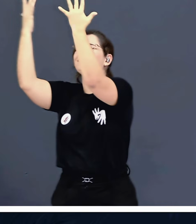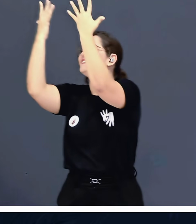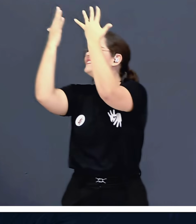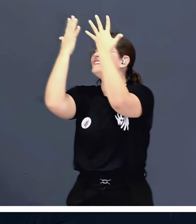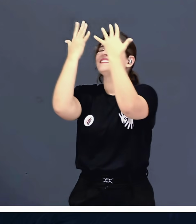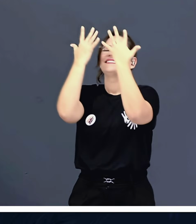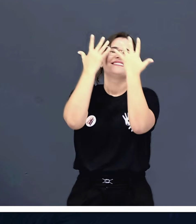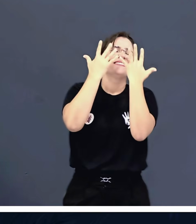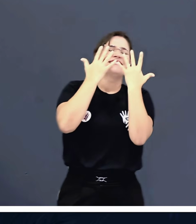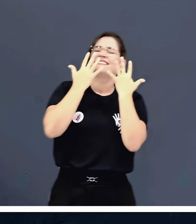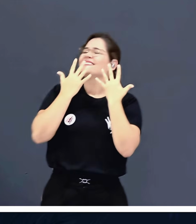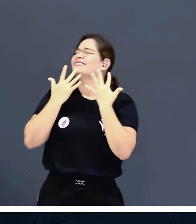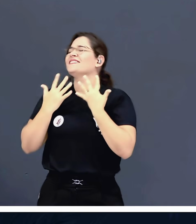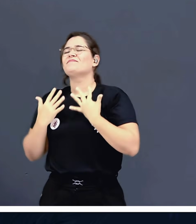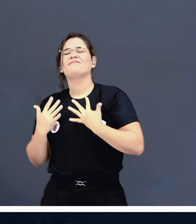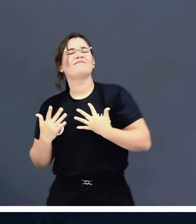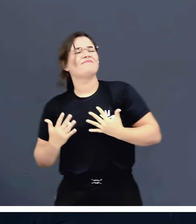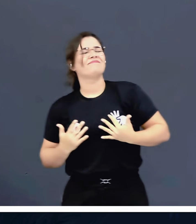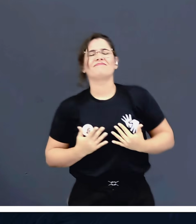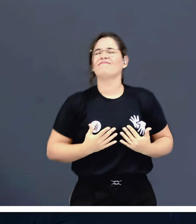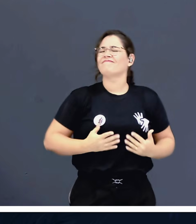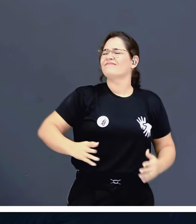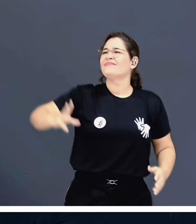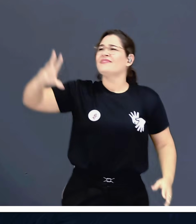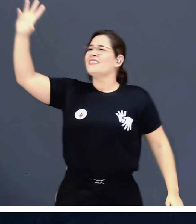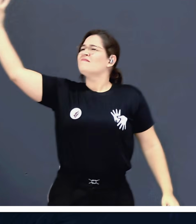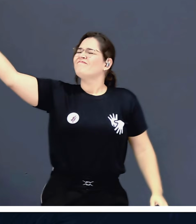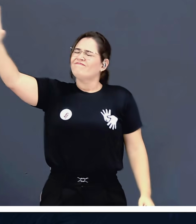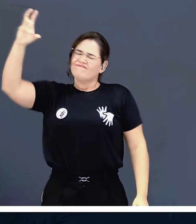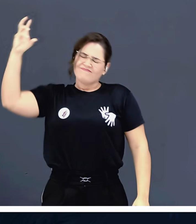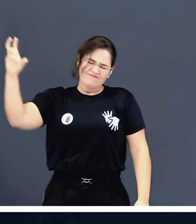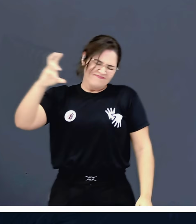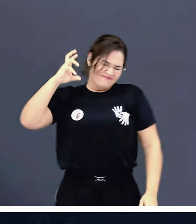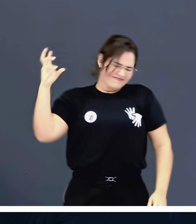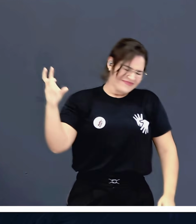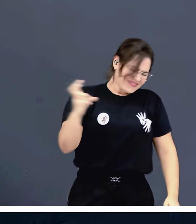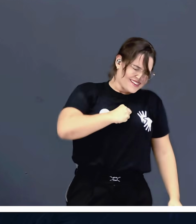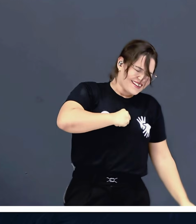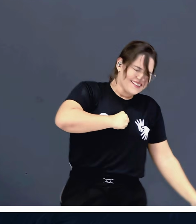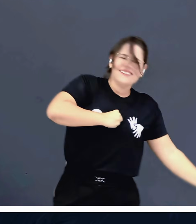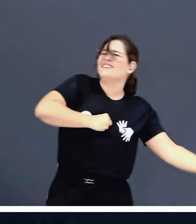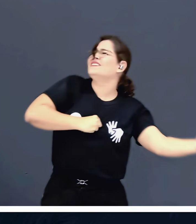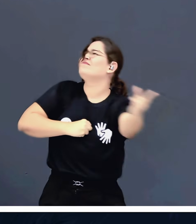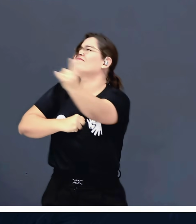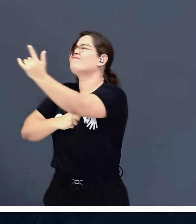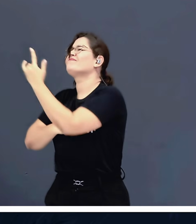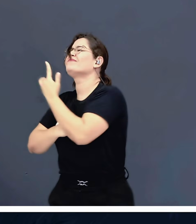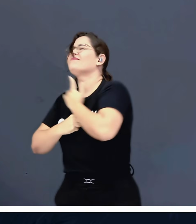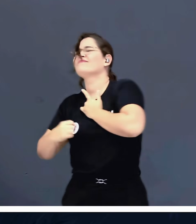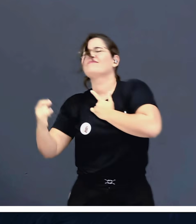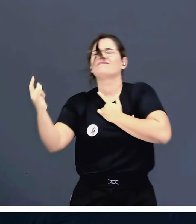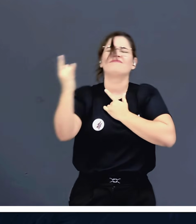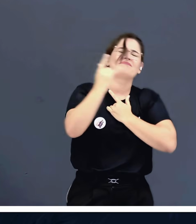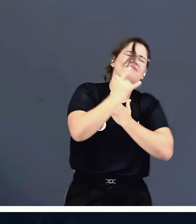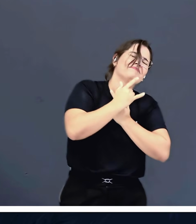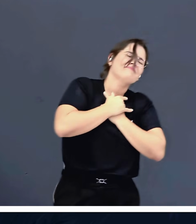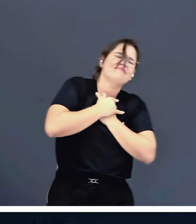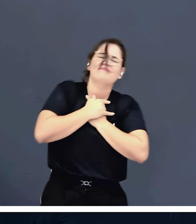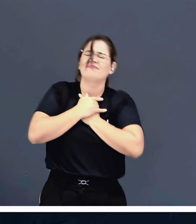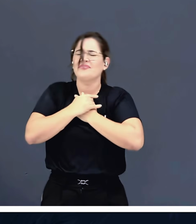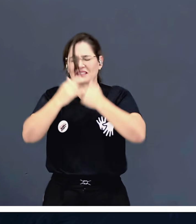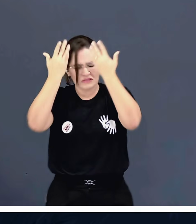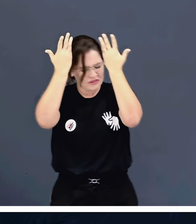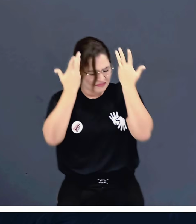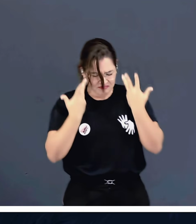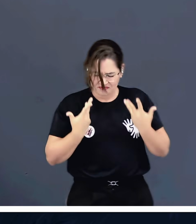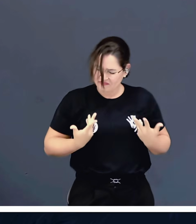por toda a graça que me deu, todo o amor que ofereceu,